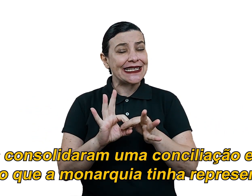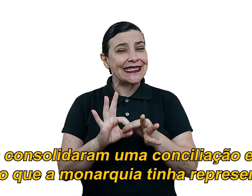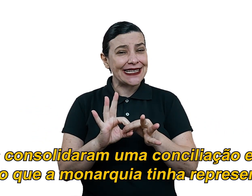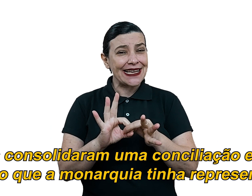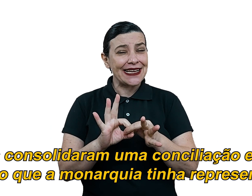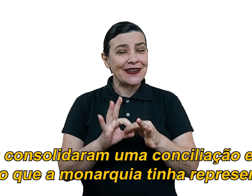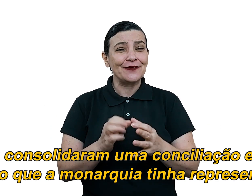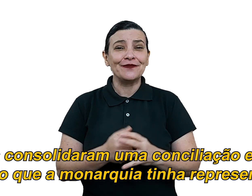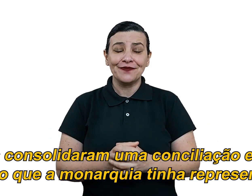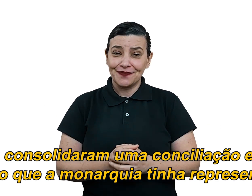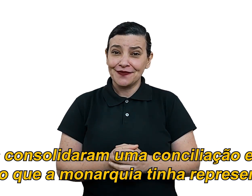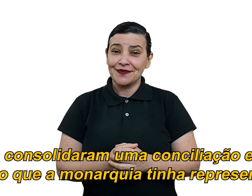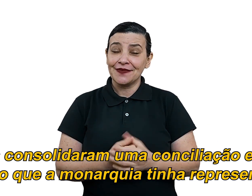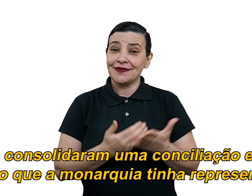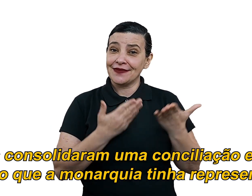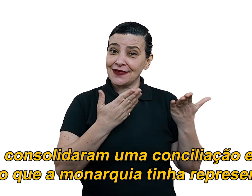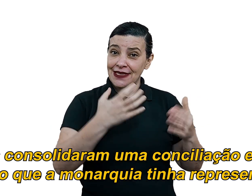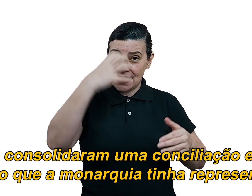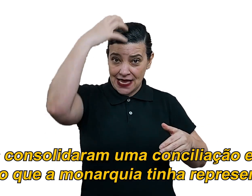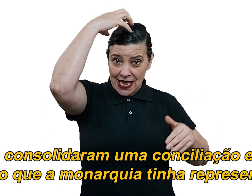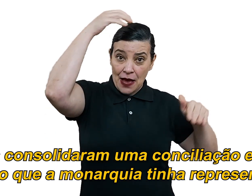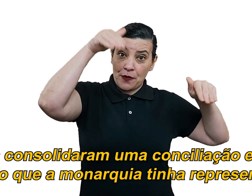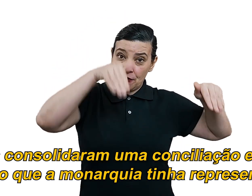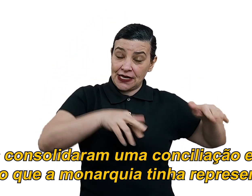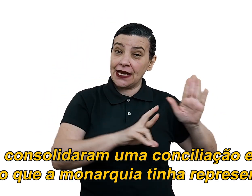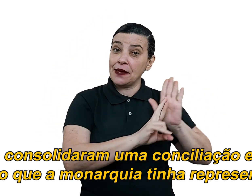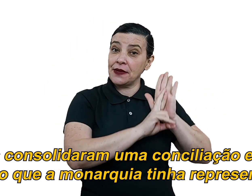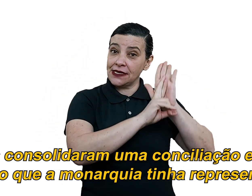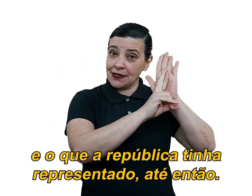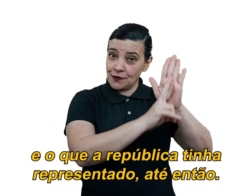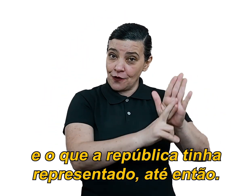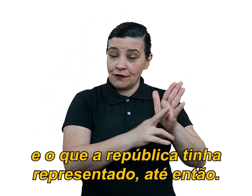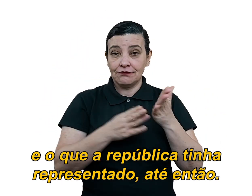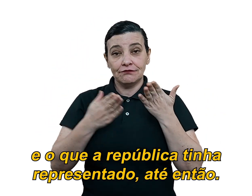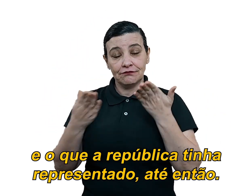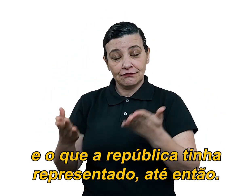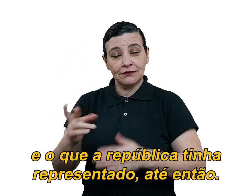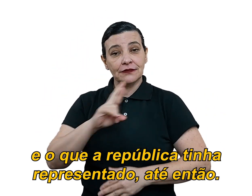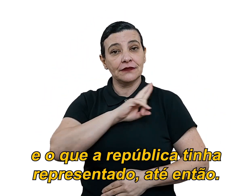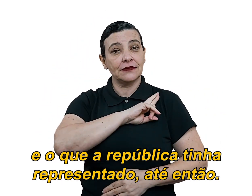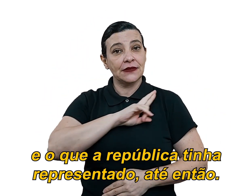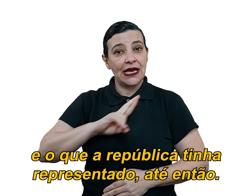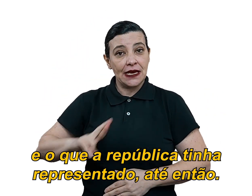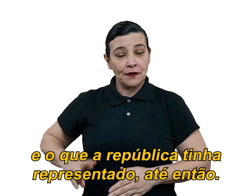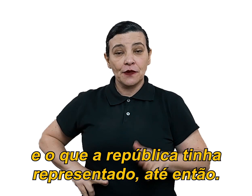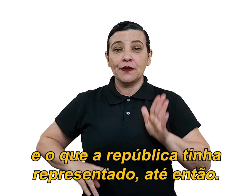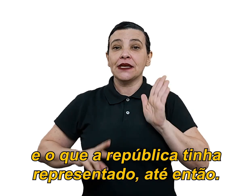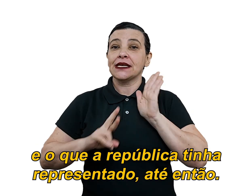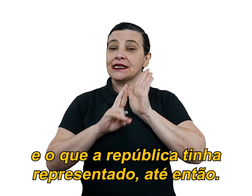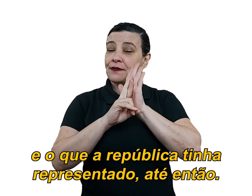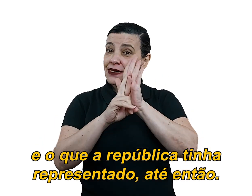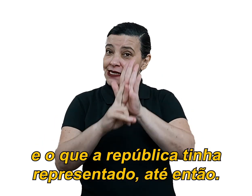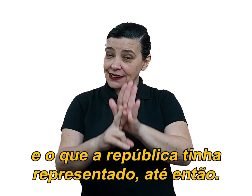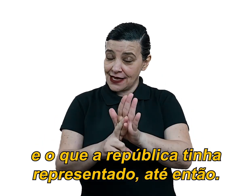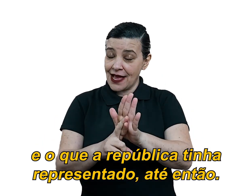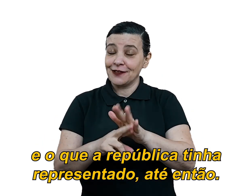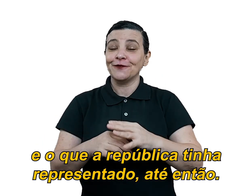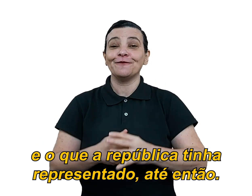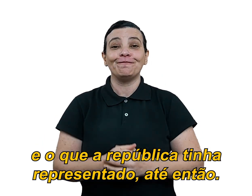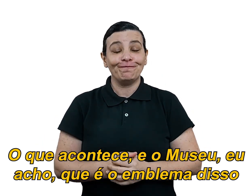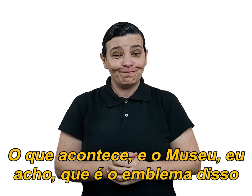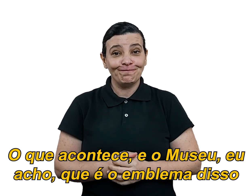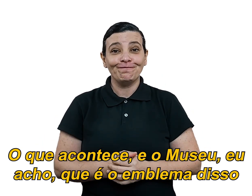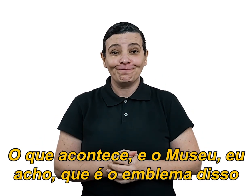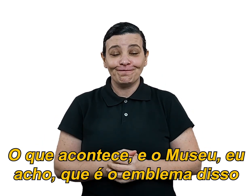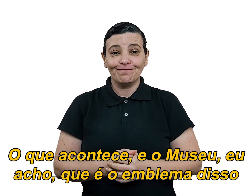conciliação entre aquilo que a monarquia tinha representado e o que a república tinha representado até